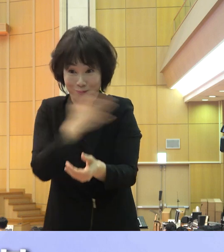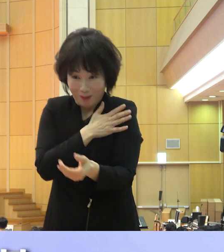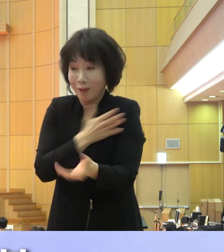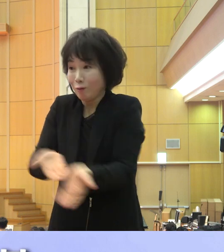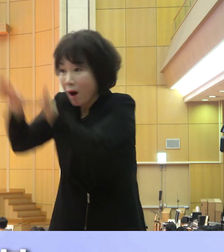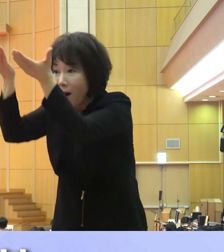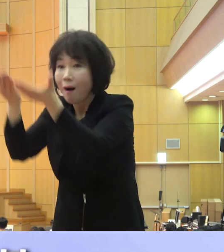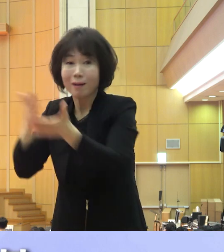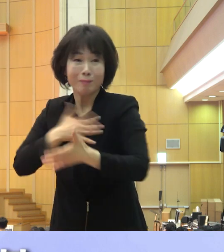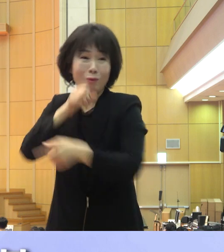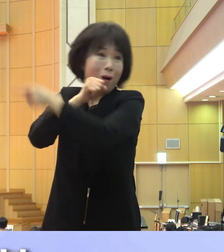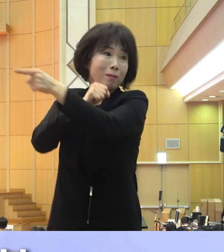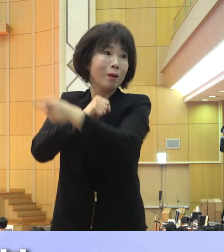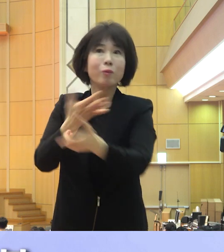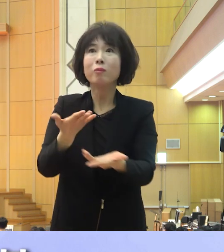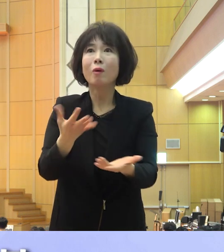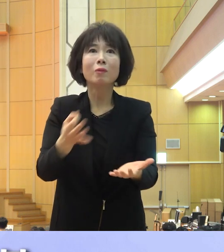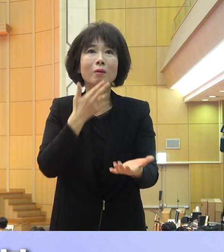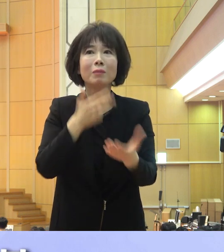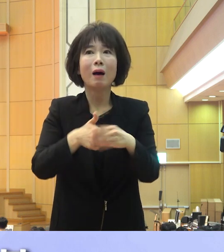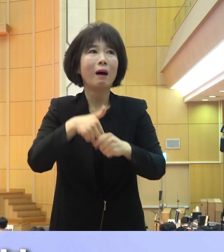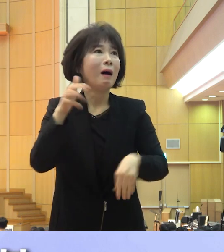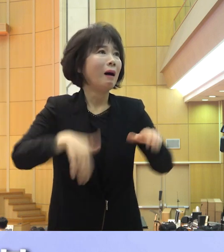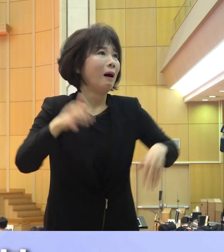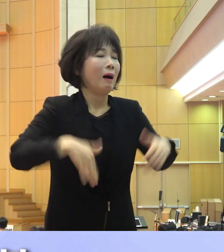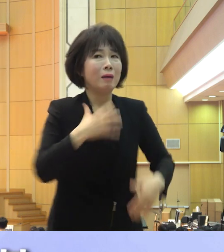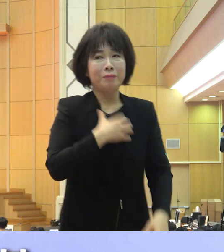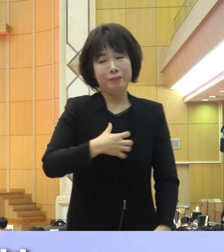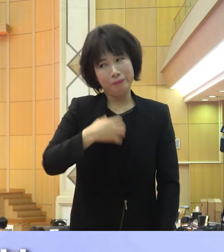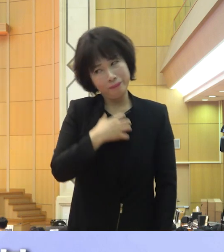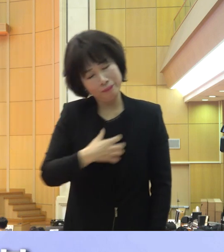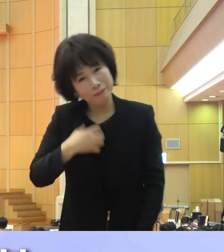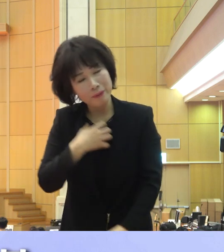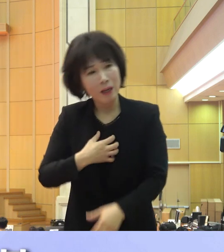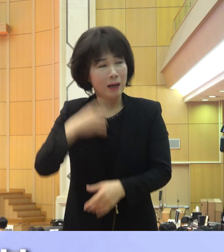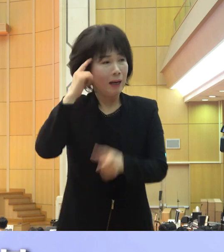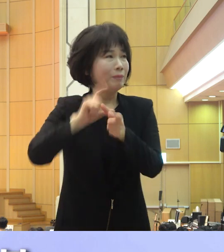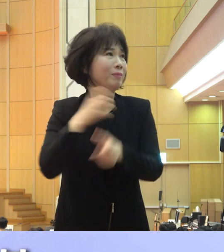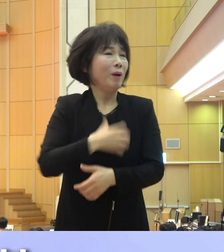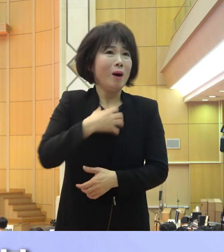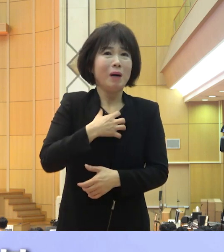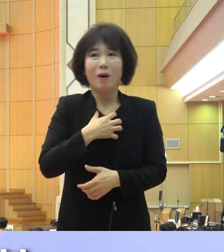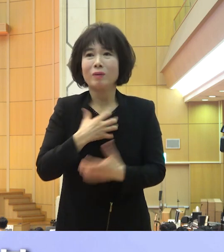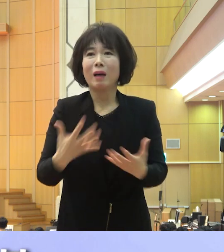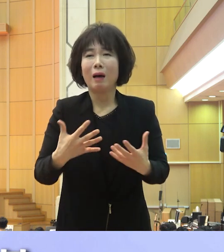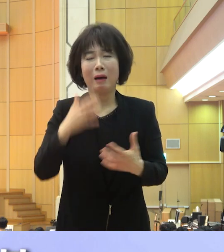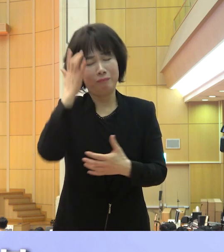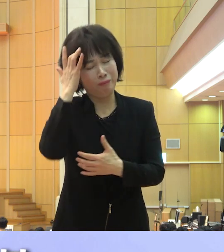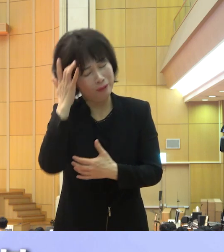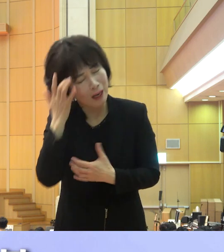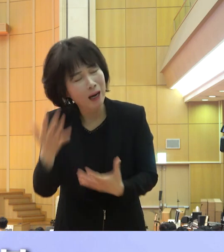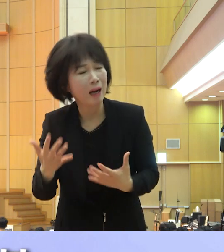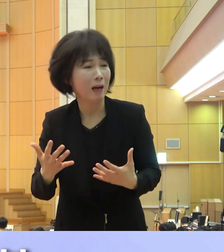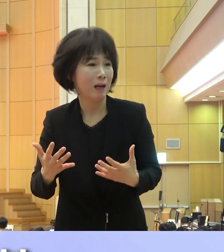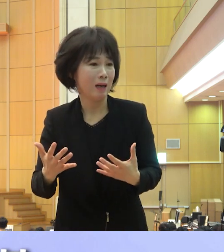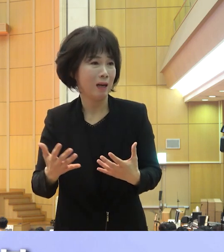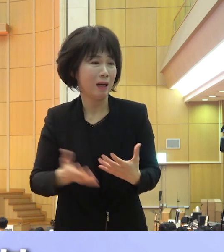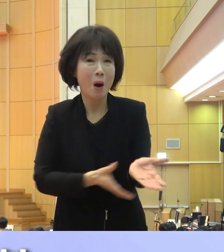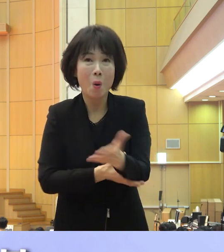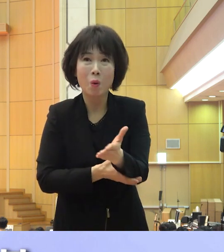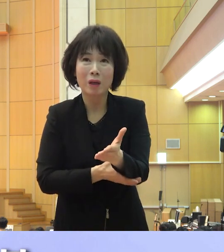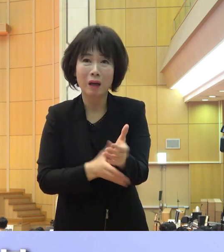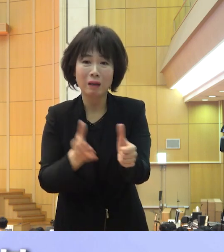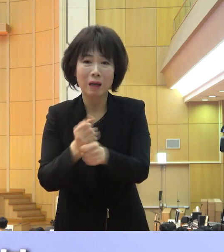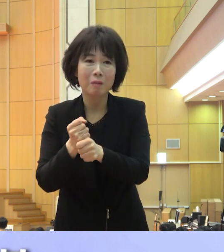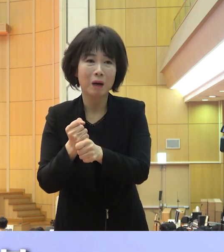그 심정이 어떻겠습니까? 그러니까 낙심이 천만하지. 그런다고 어부의 직업을 버릴 수도